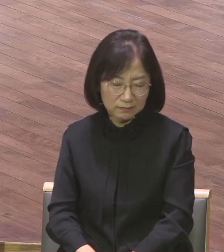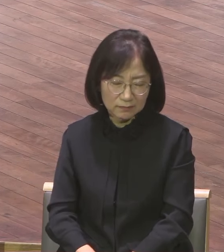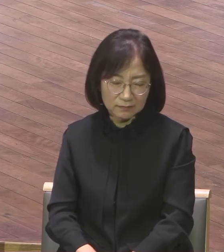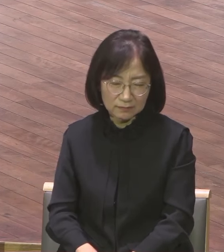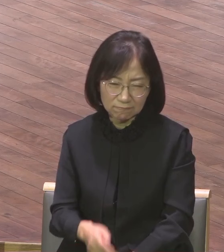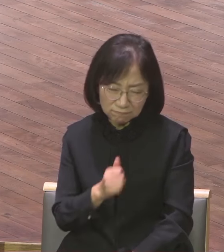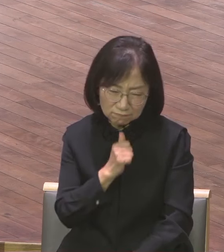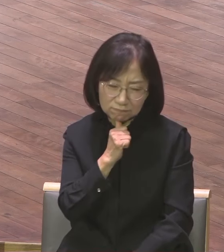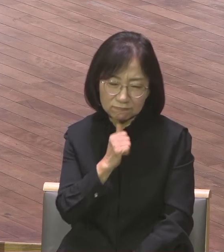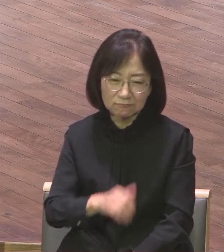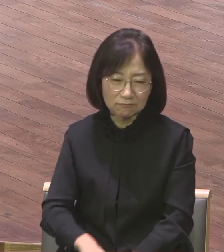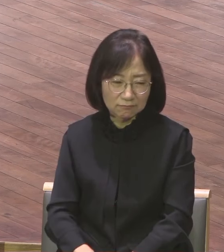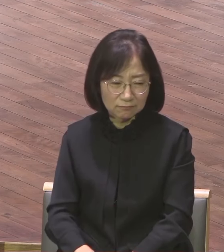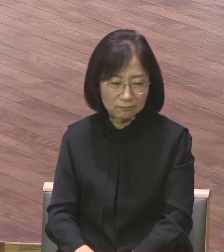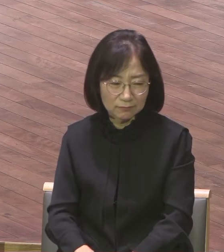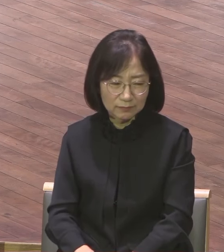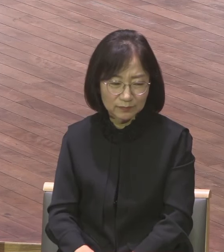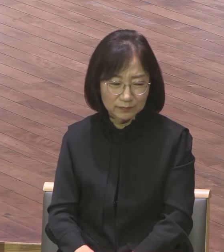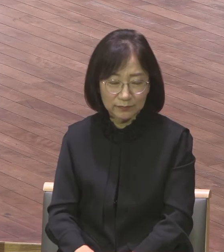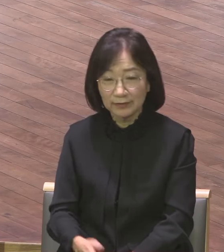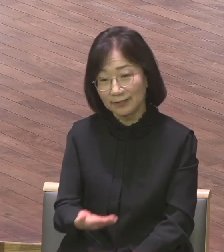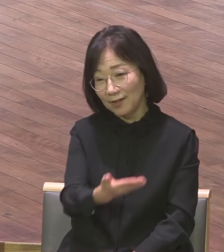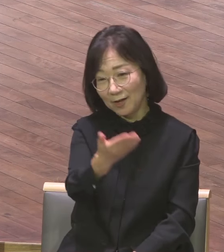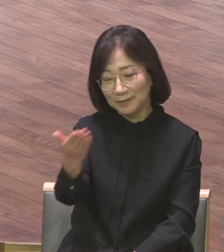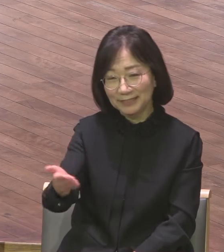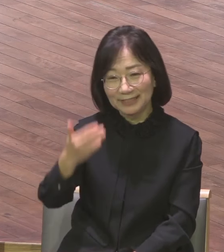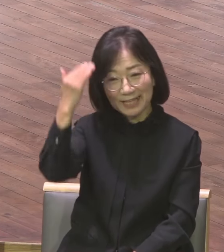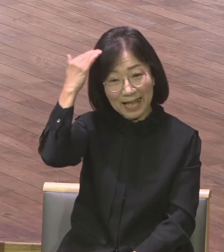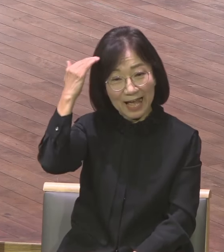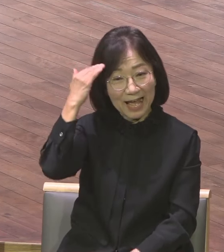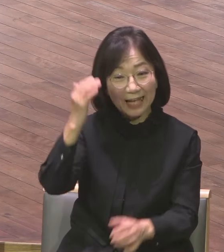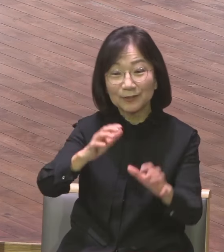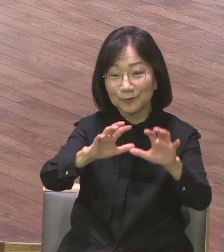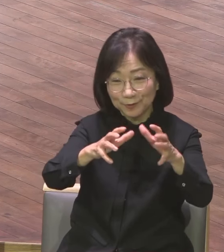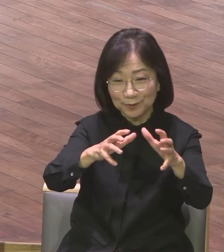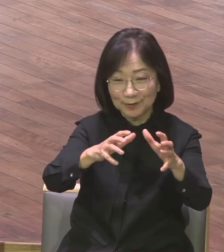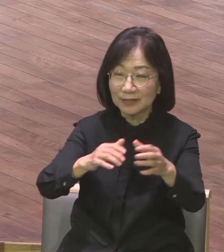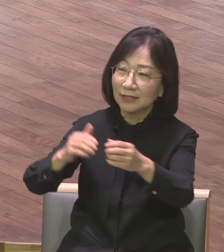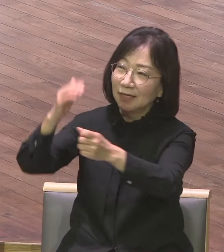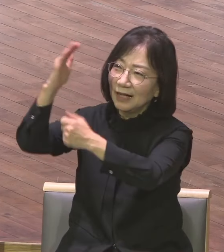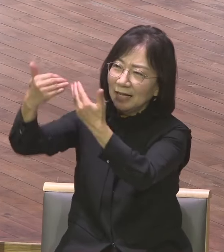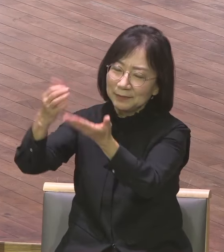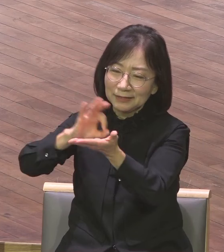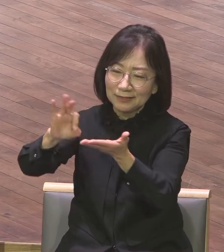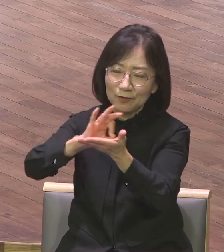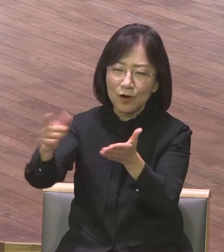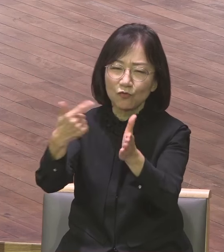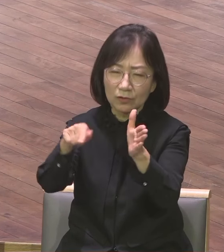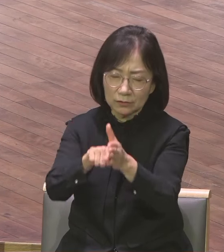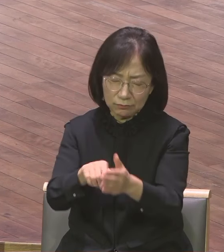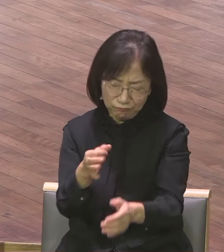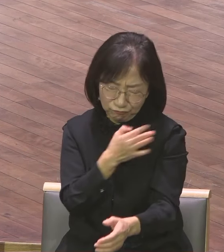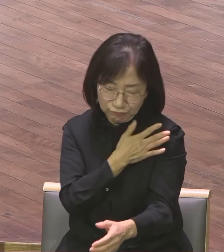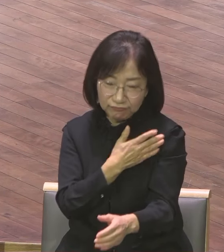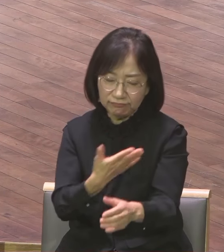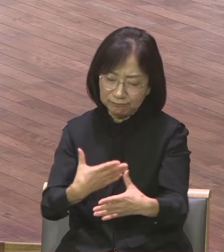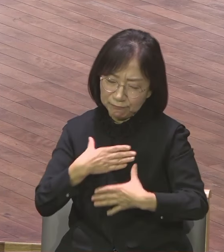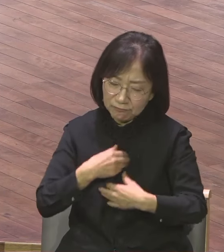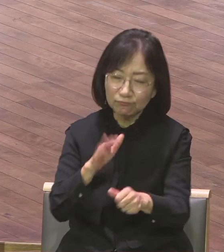어렵습니다. 여러분 한국을 제사장 나라로 서기 위해서 하나님 한국을 지금 띄우고 있는데